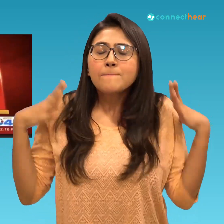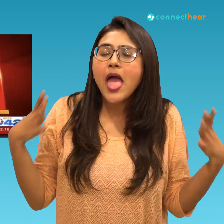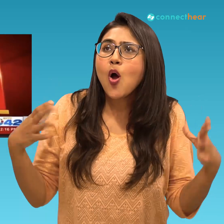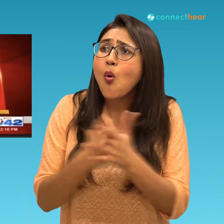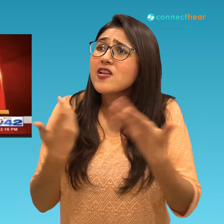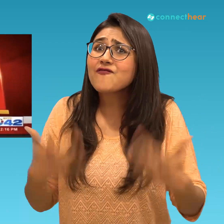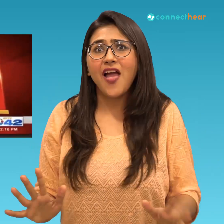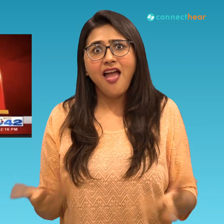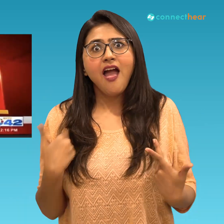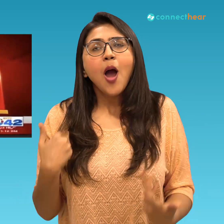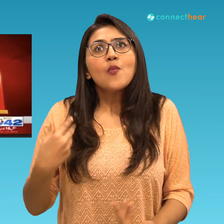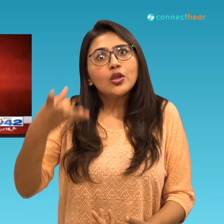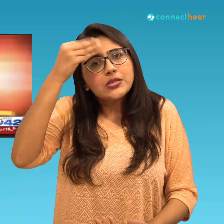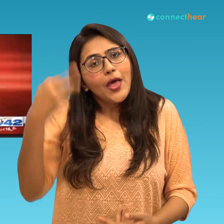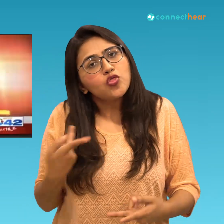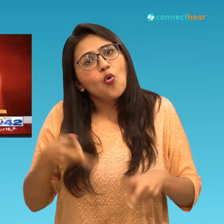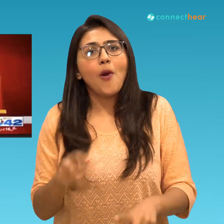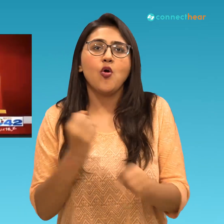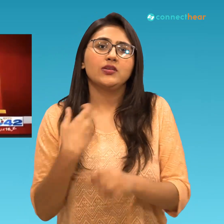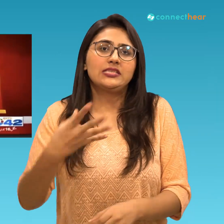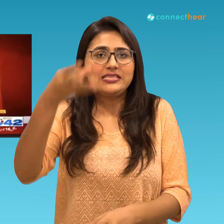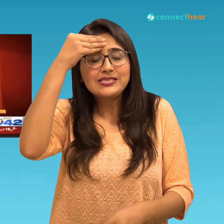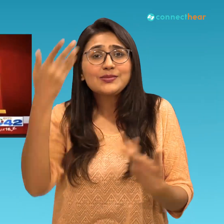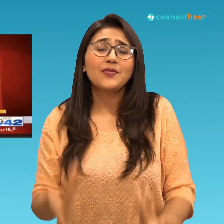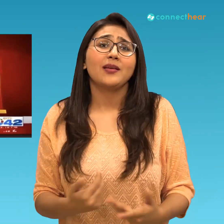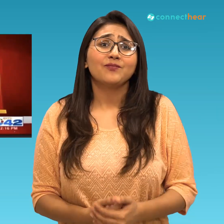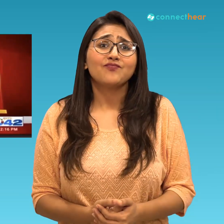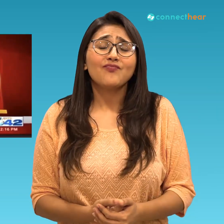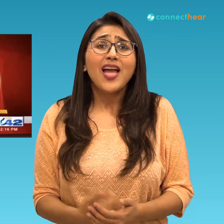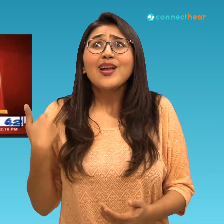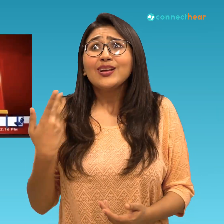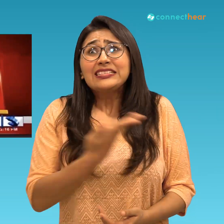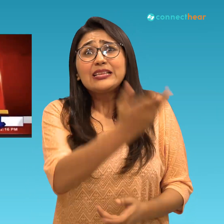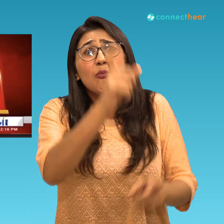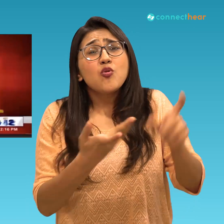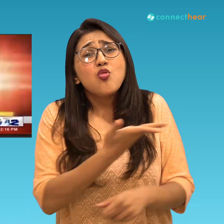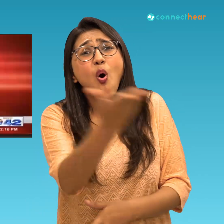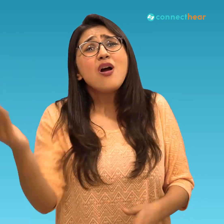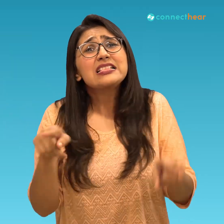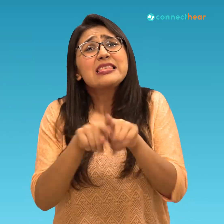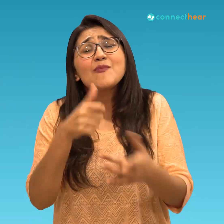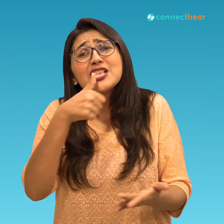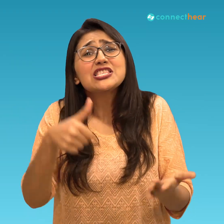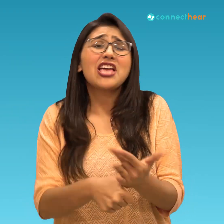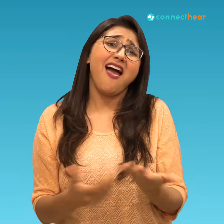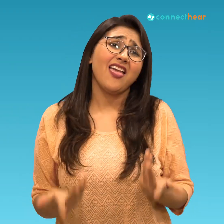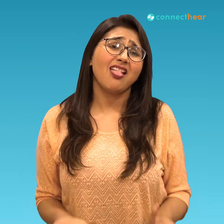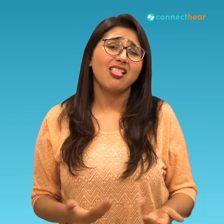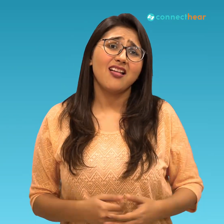ہماری کوئی بات سن لے۔ اب ہم نے اپنے اوپر پھر دوبارہ ذمہ داری لے لی ہے ہمارے لیے پاکستان والوں کی، کیونکہ شاید ہم اتنے جاہل ہیں۔